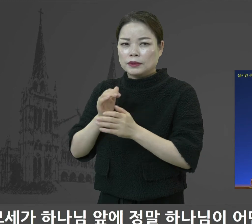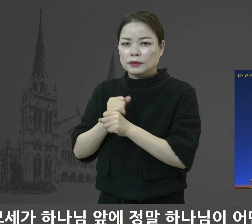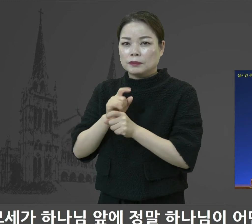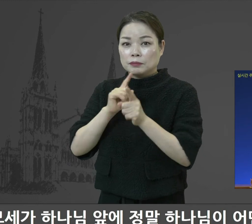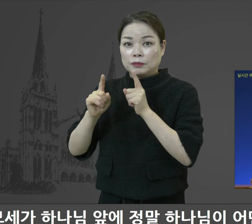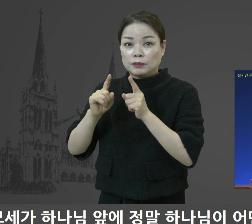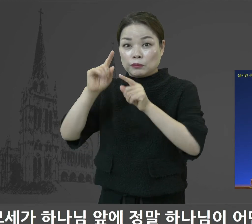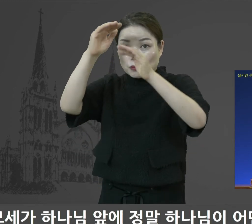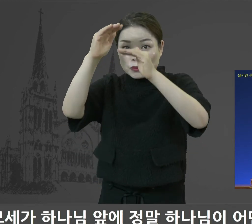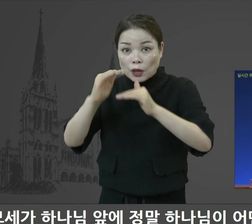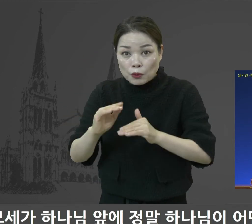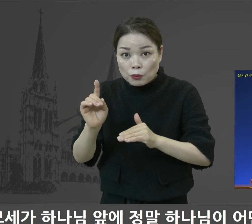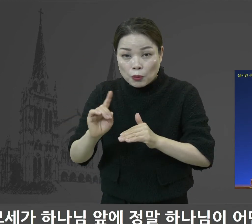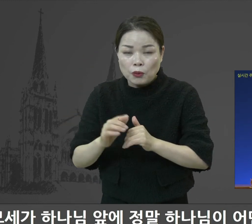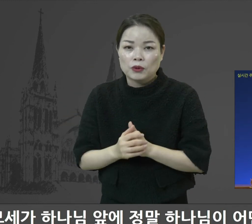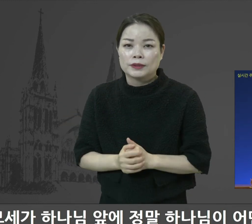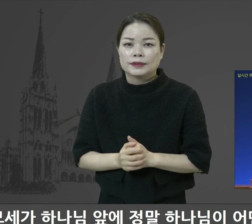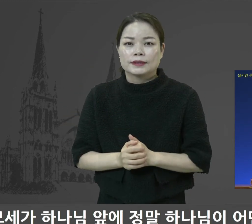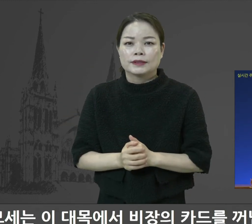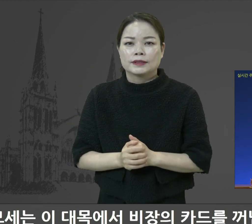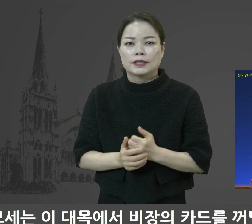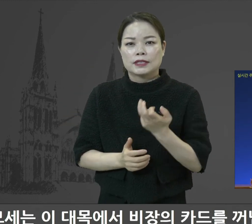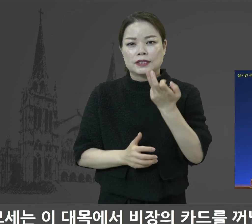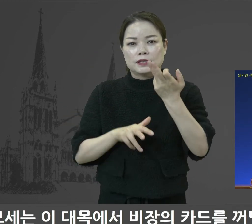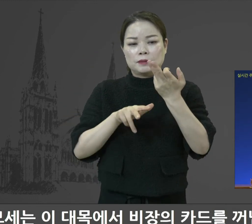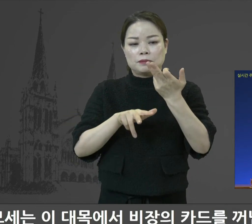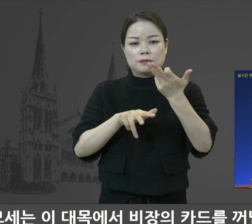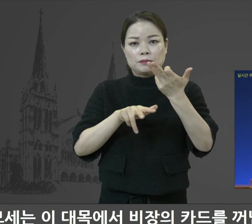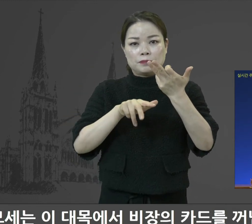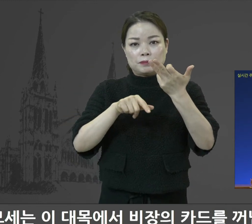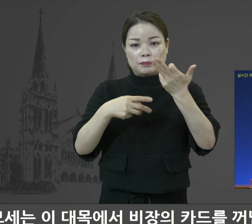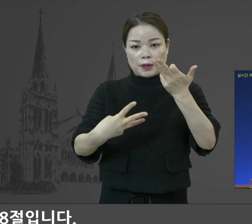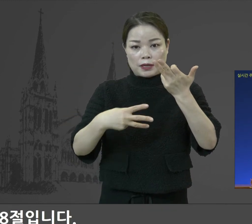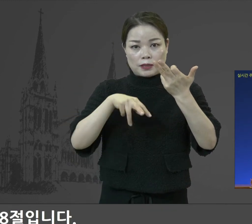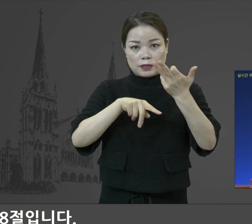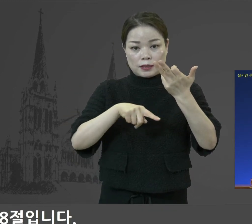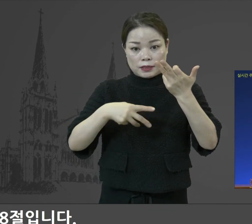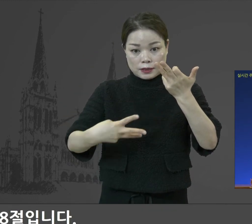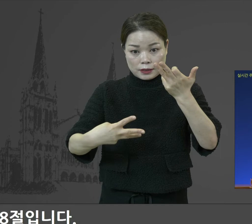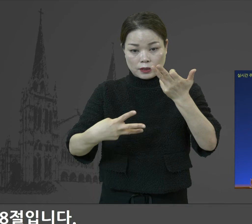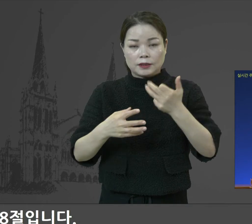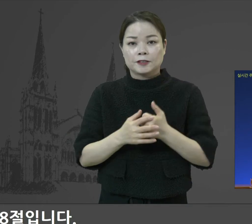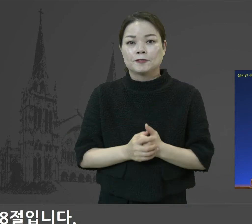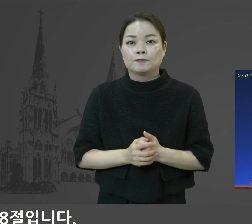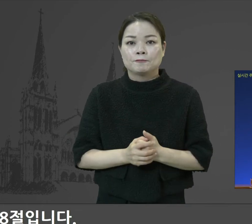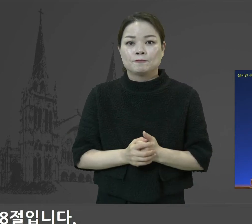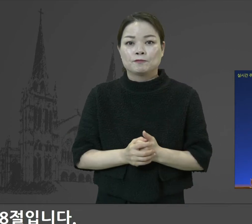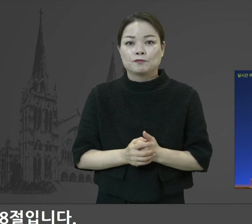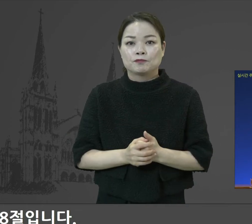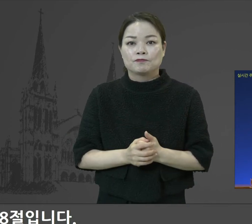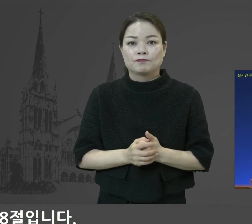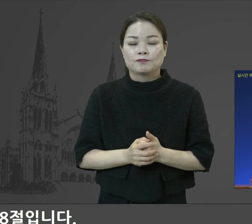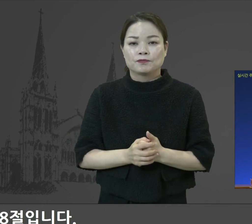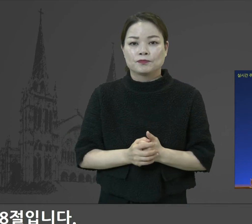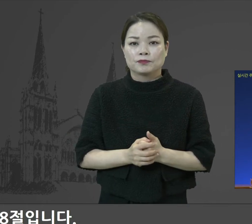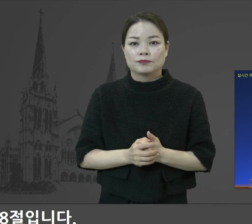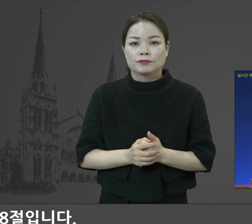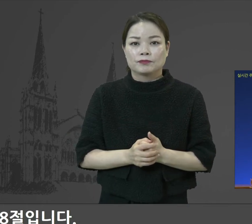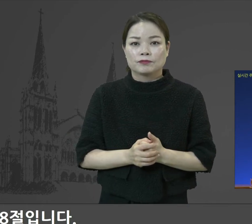카드가 뭐였냐면 18절입니다. 자, 18절 같이 한번 18절